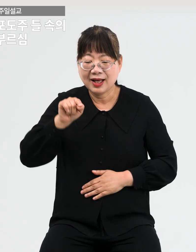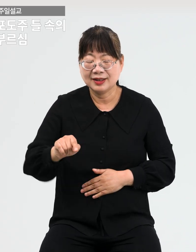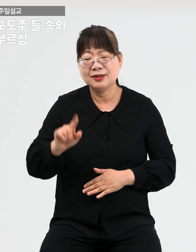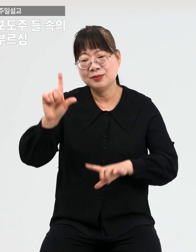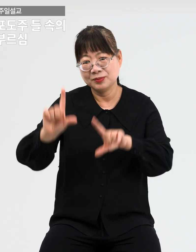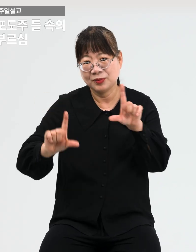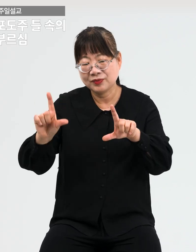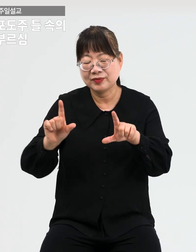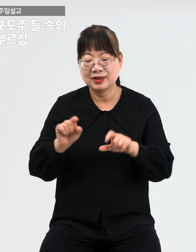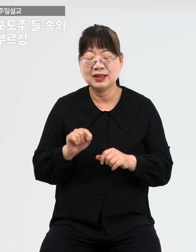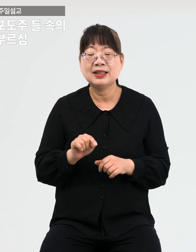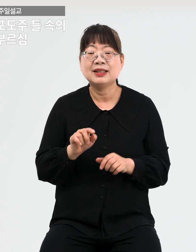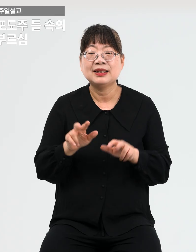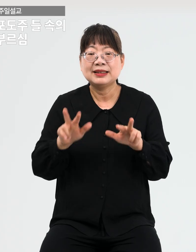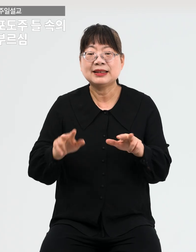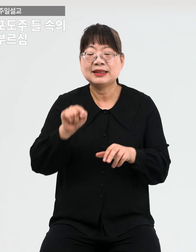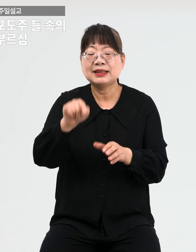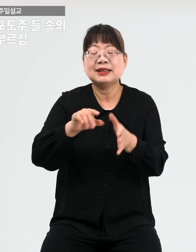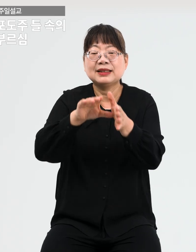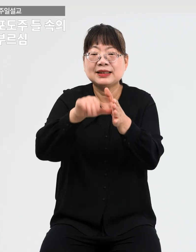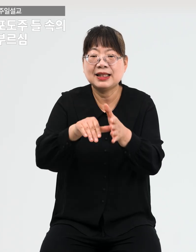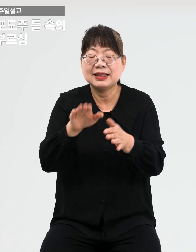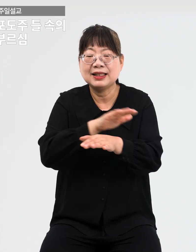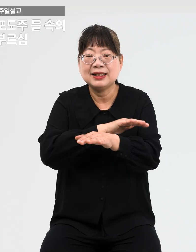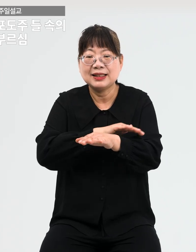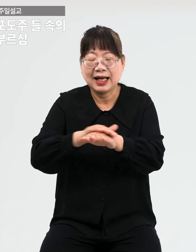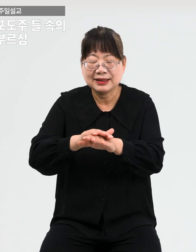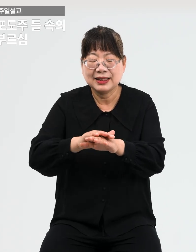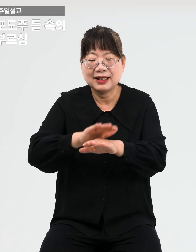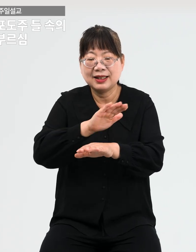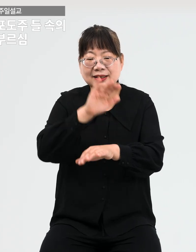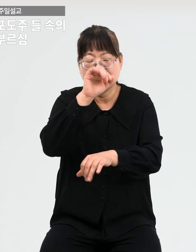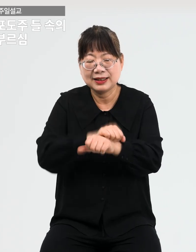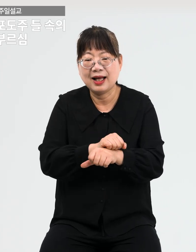그림이 그 시대를 가장 잘 드러내는 거예요.